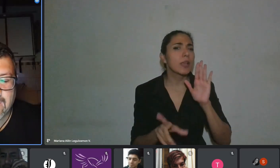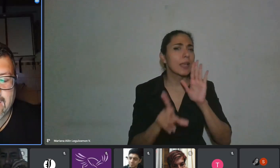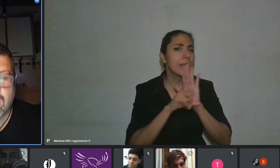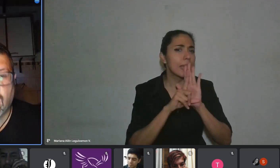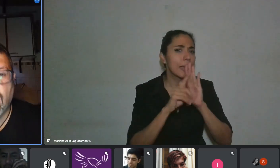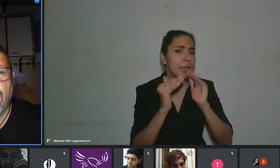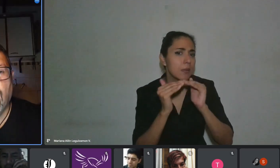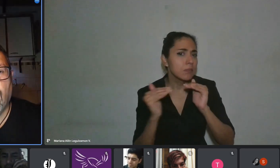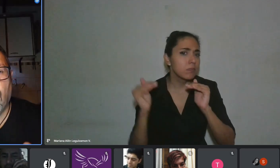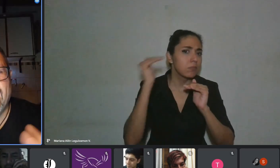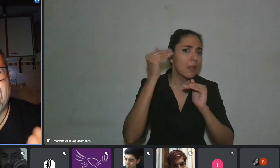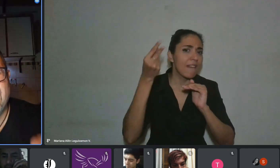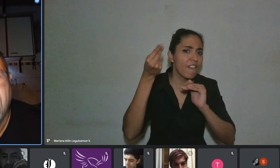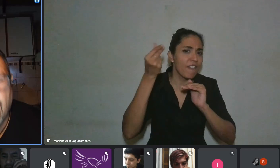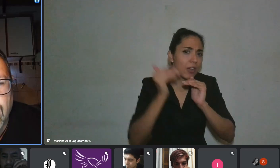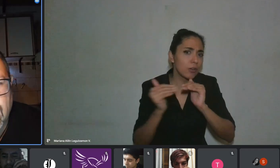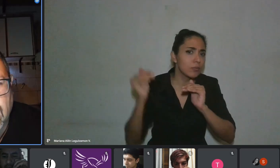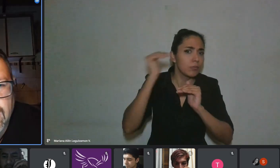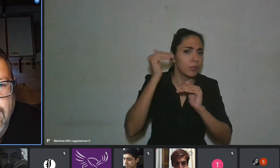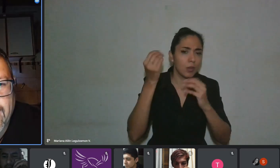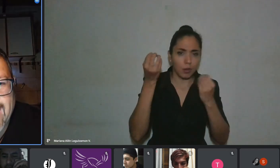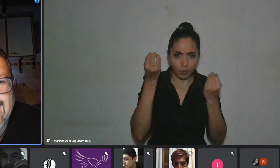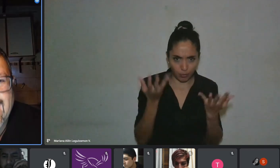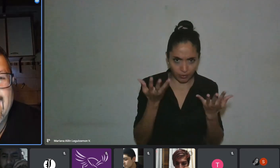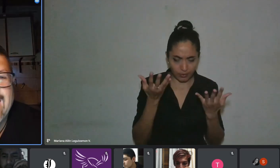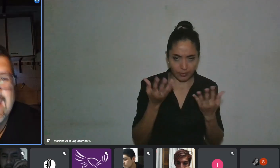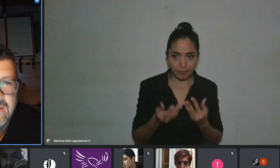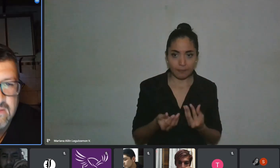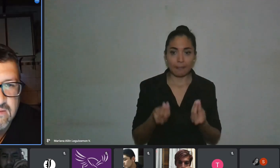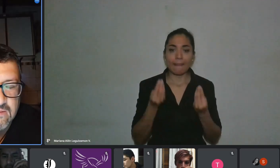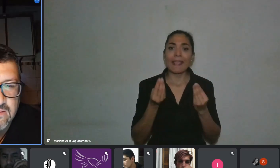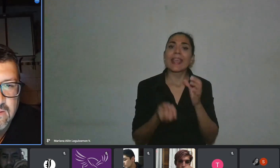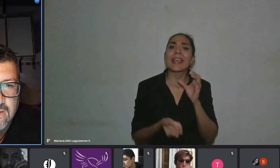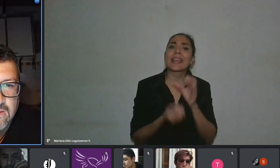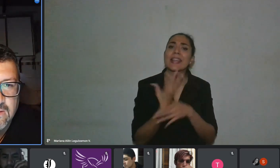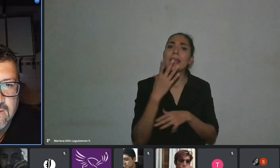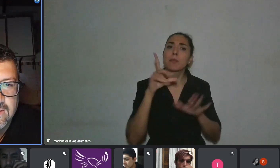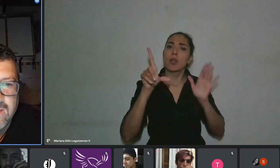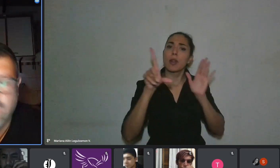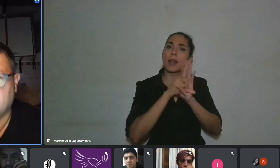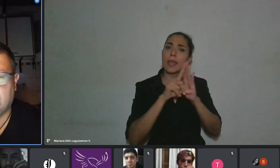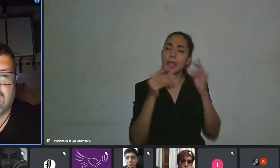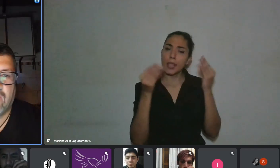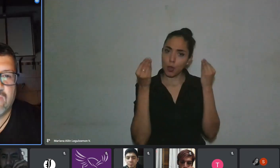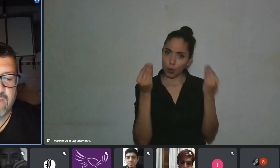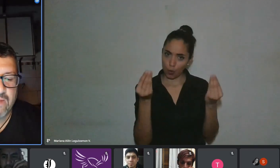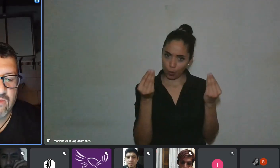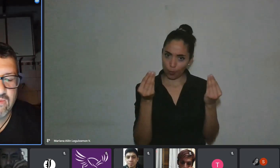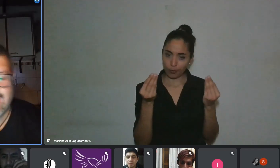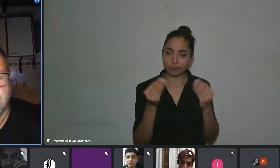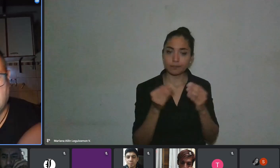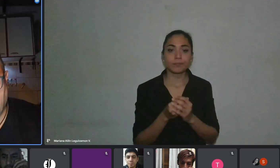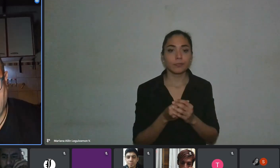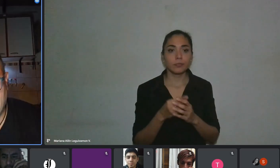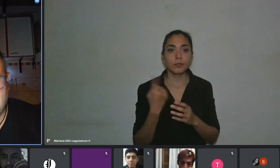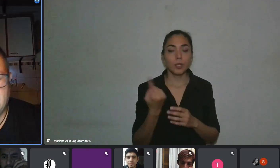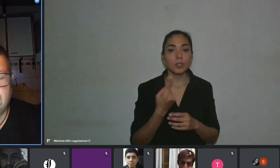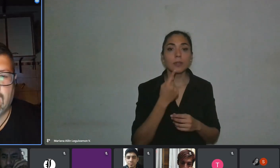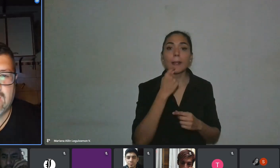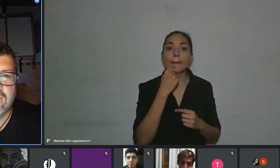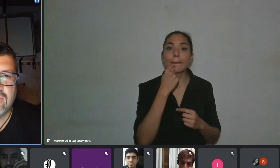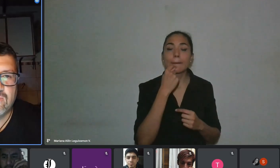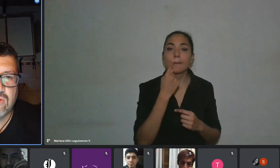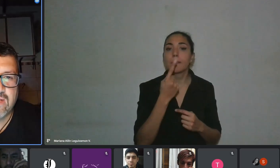tiene que ver con cómo hacemos nosotros para crear leyes. ¿Qué vamos a hacer? Vamos a preguntarle, supongamos Argentina